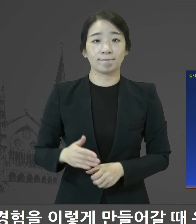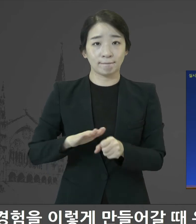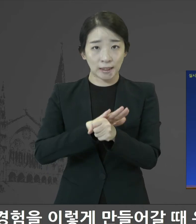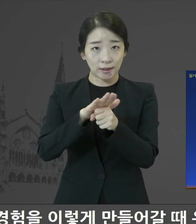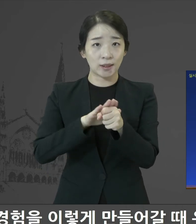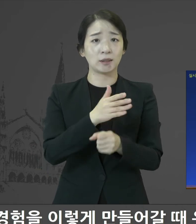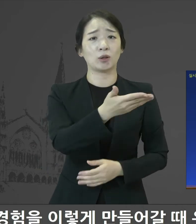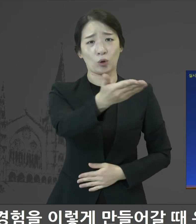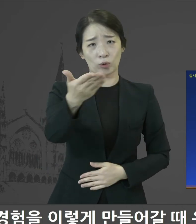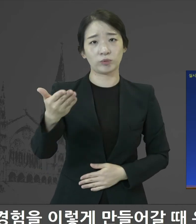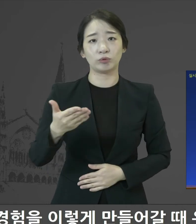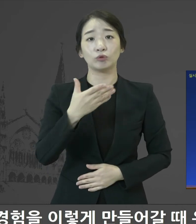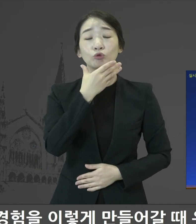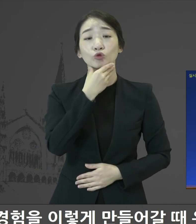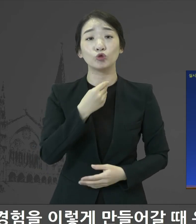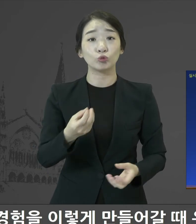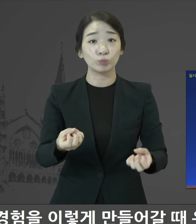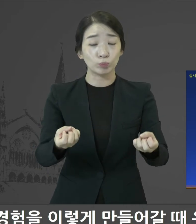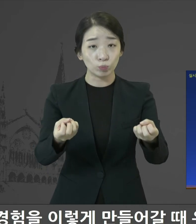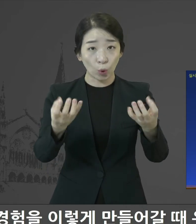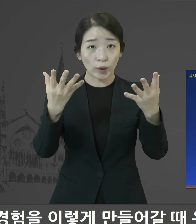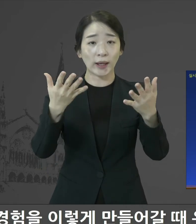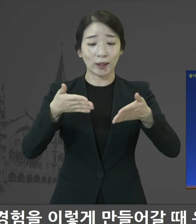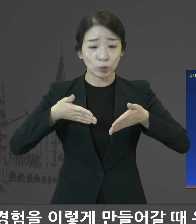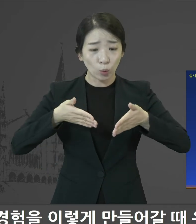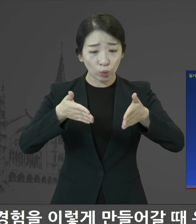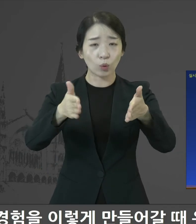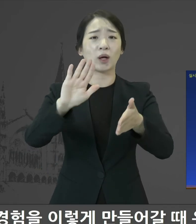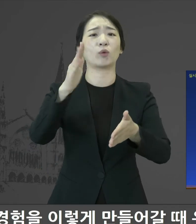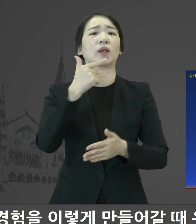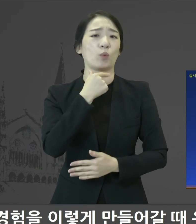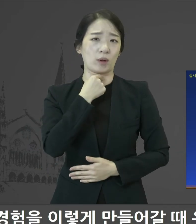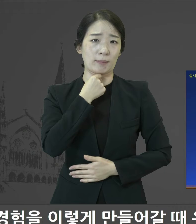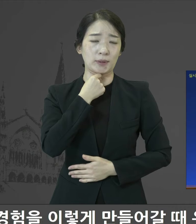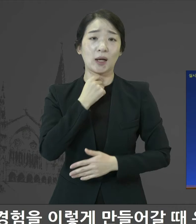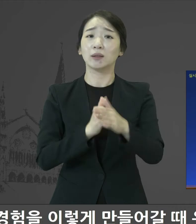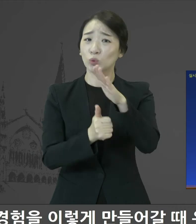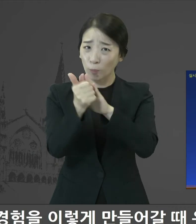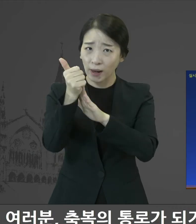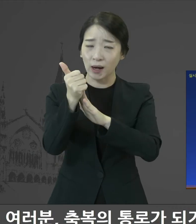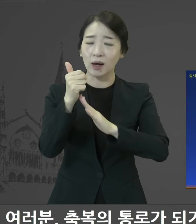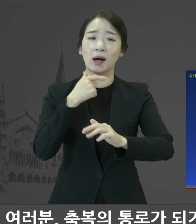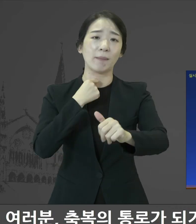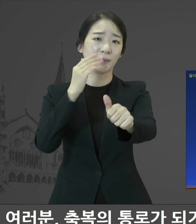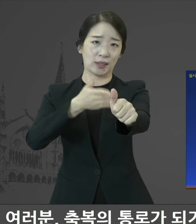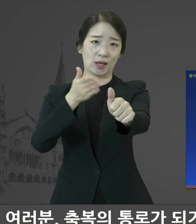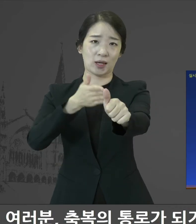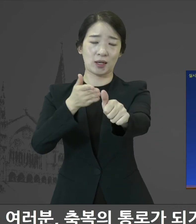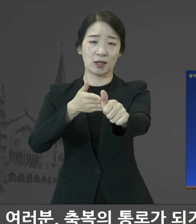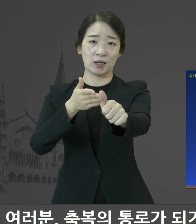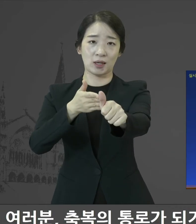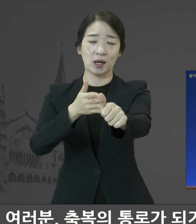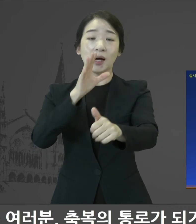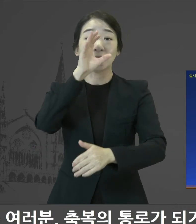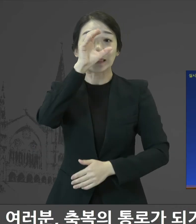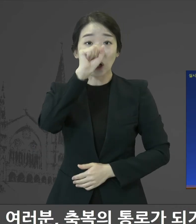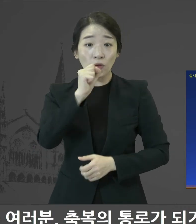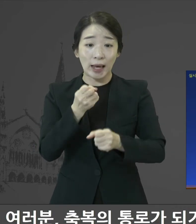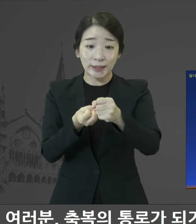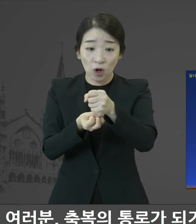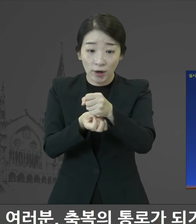축복의 통로가 되기를 소망하시죠? 저는 소망합니다. 선한 영향력을 많이 미치시기를